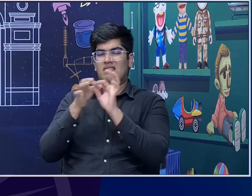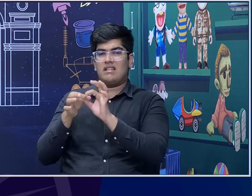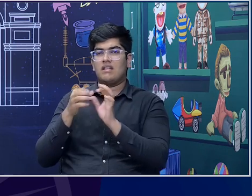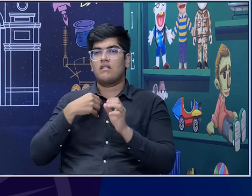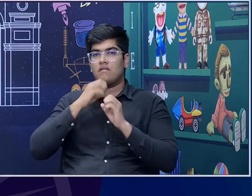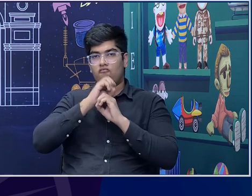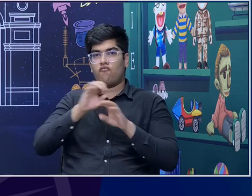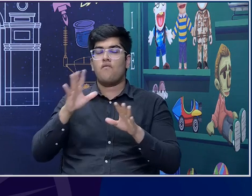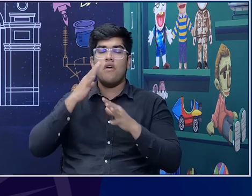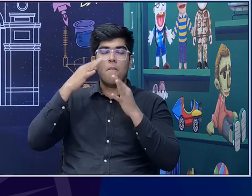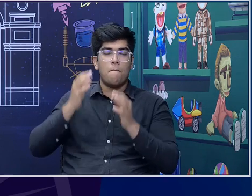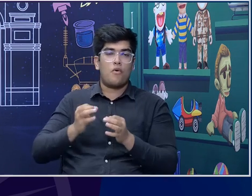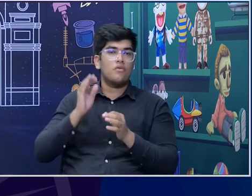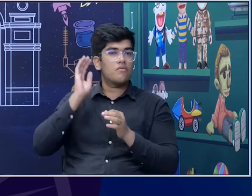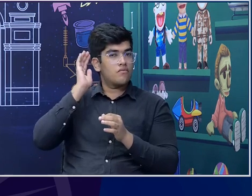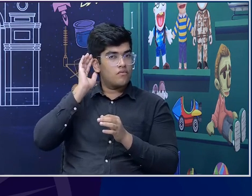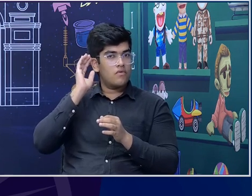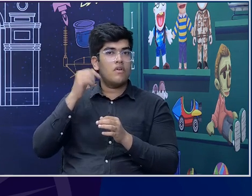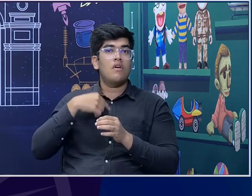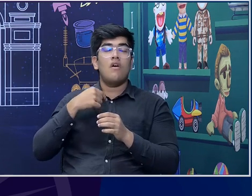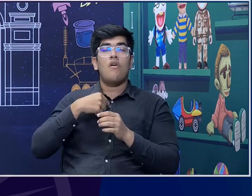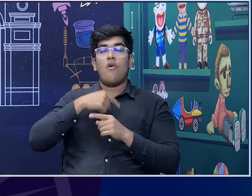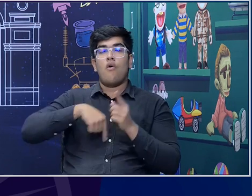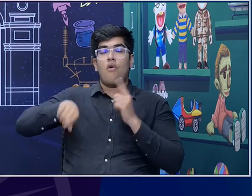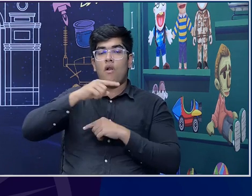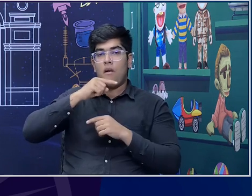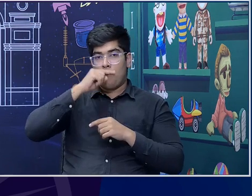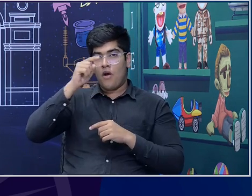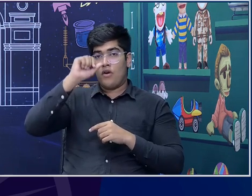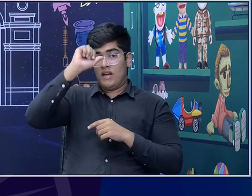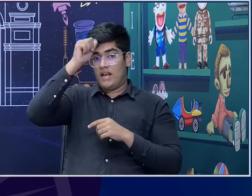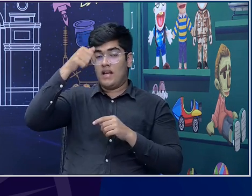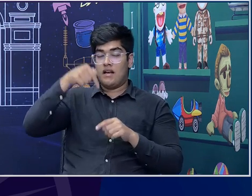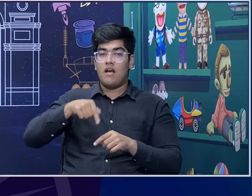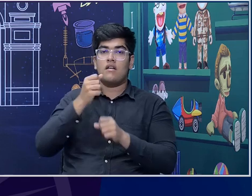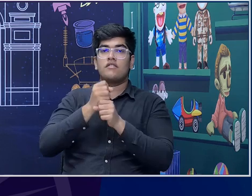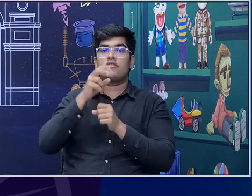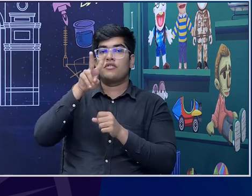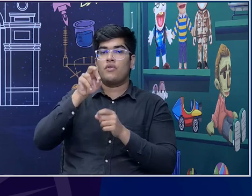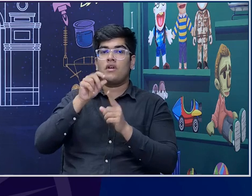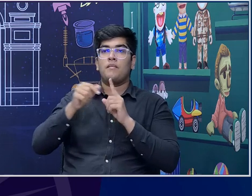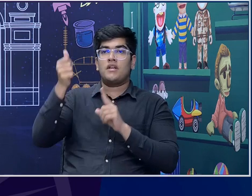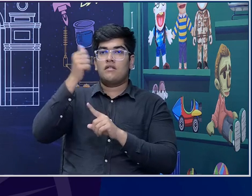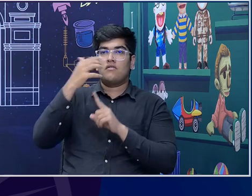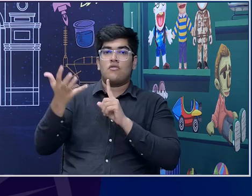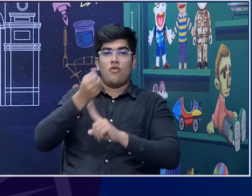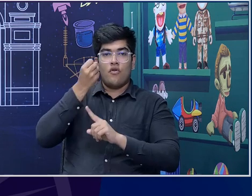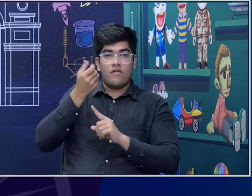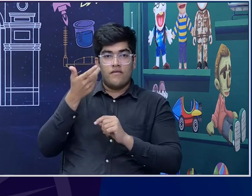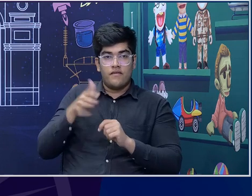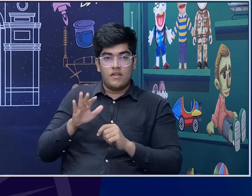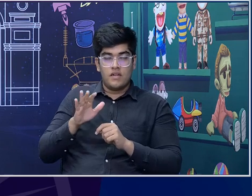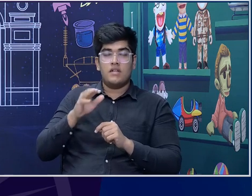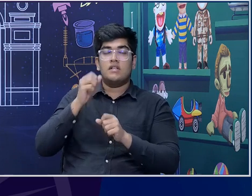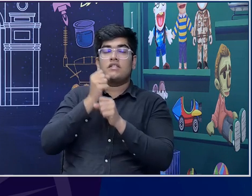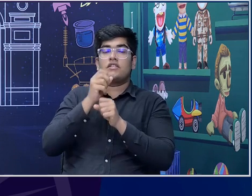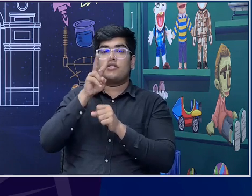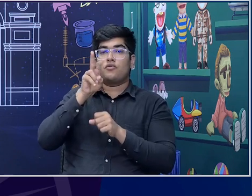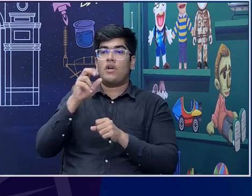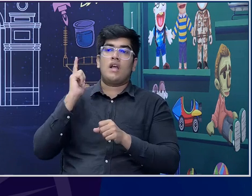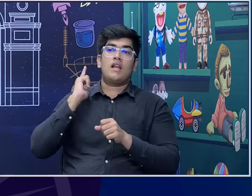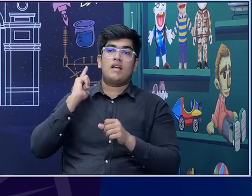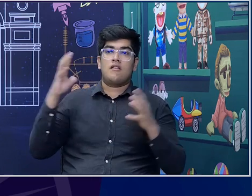बात जानकारी We are proud that India assumed the G20 Presidency and will convene the G20